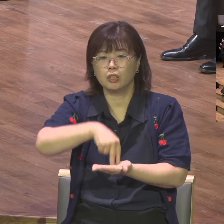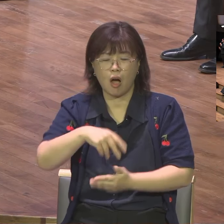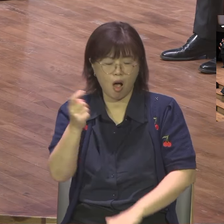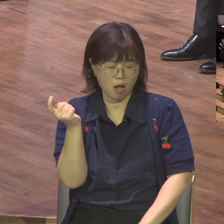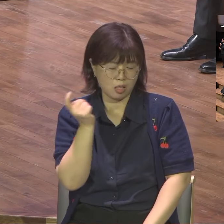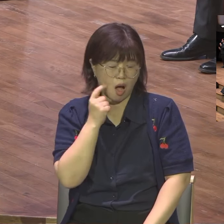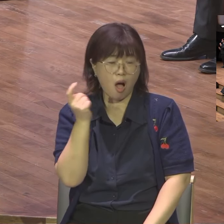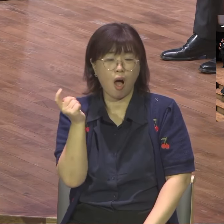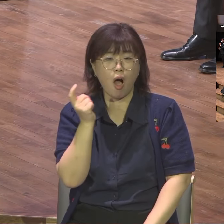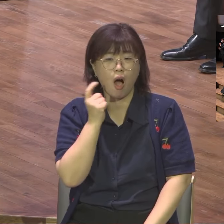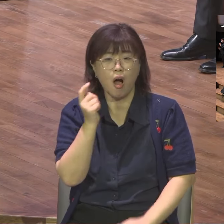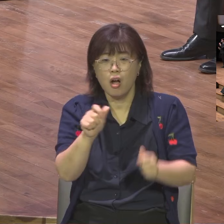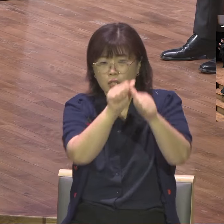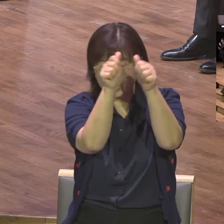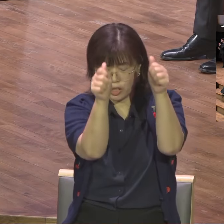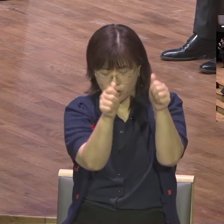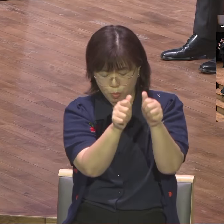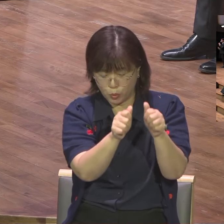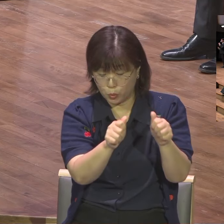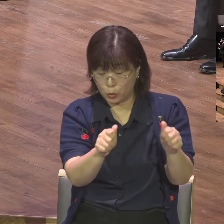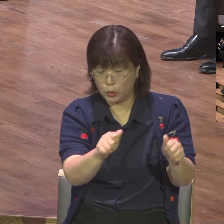담대히 서고